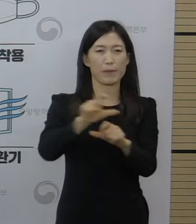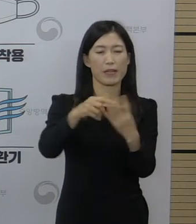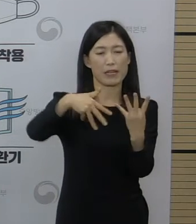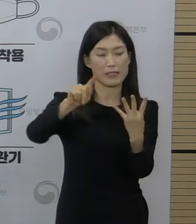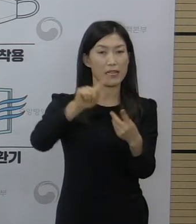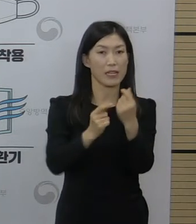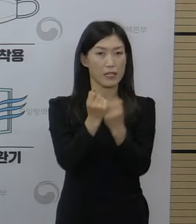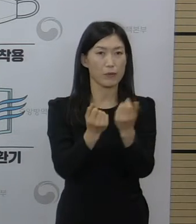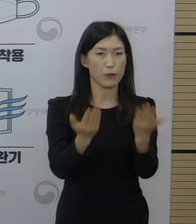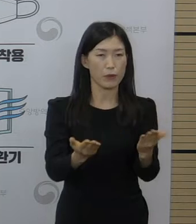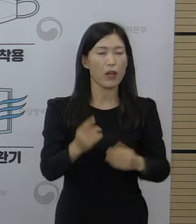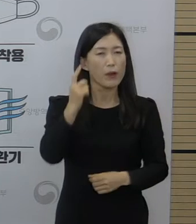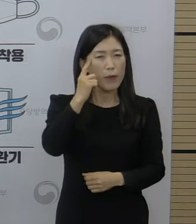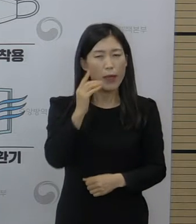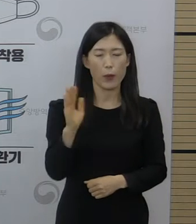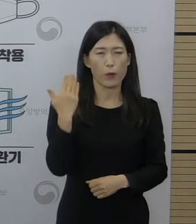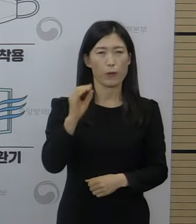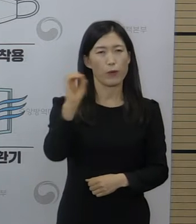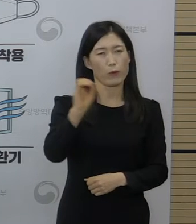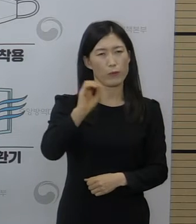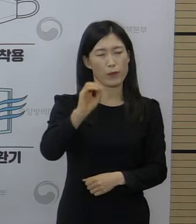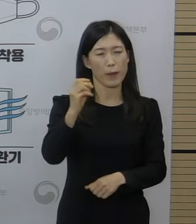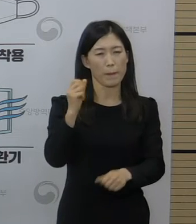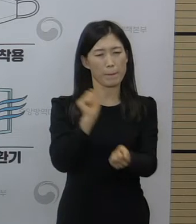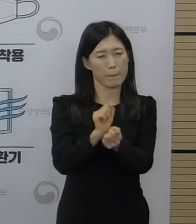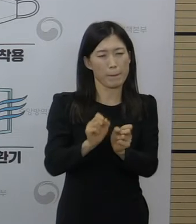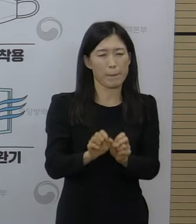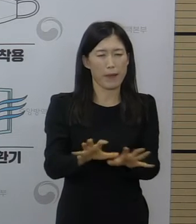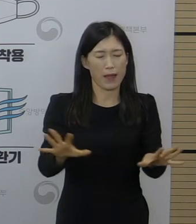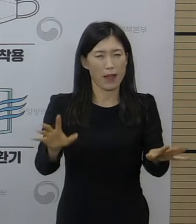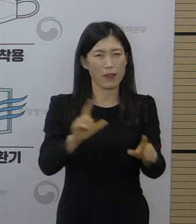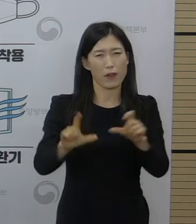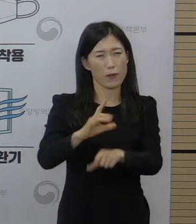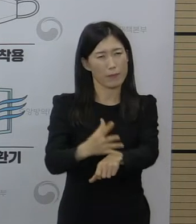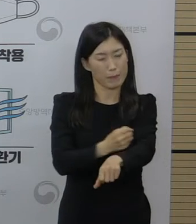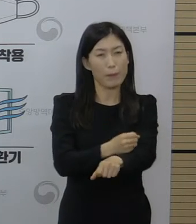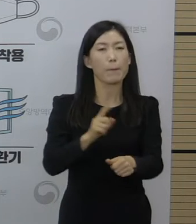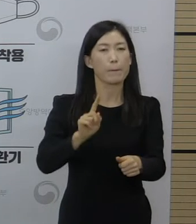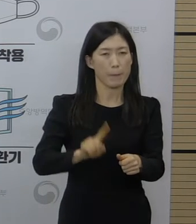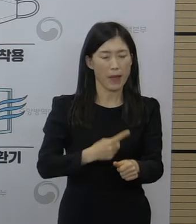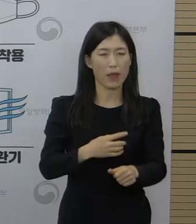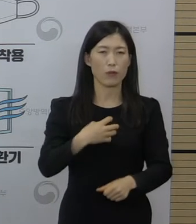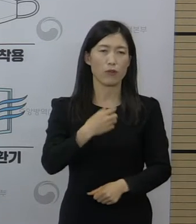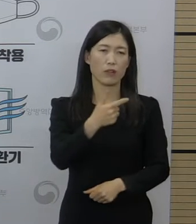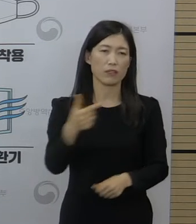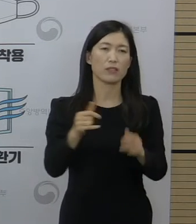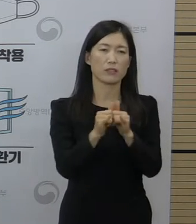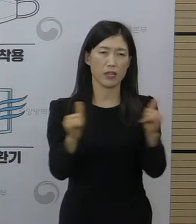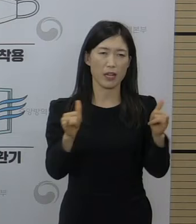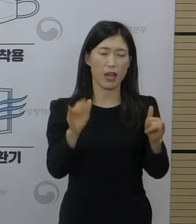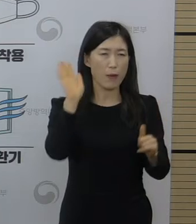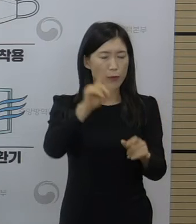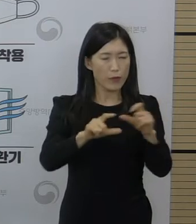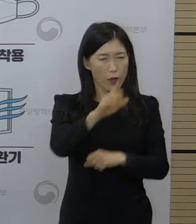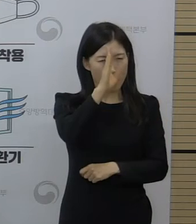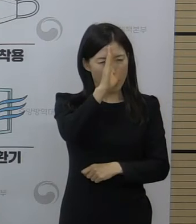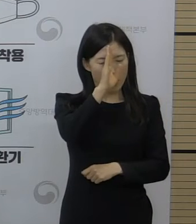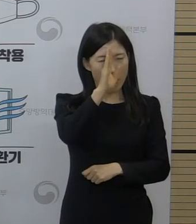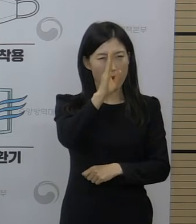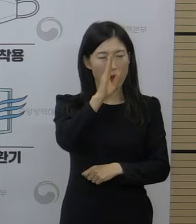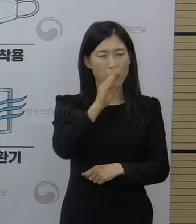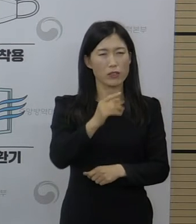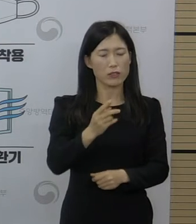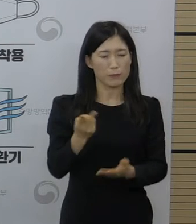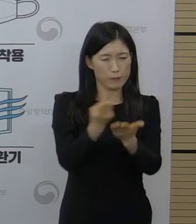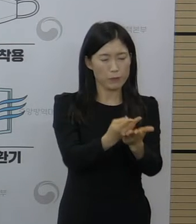최근에 오미크론 변이가 우세종화되면서 확진자가 급증하고 있는 상황에서 고위험군의 중증과 사망 발생을